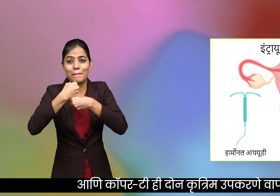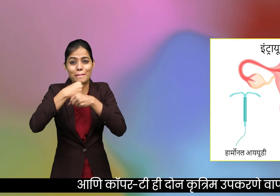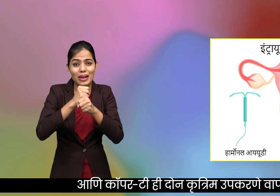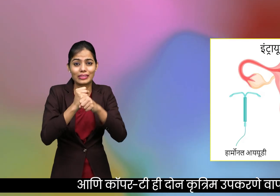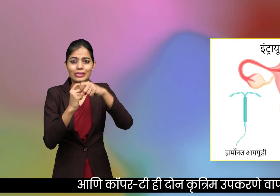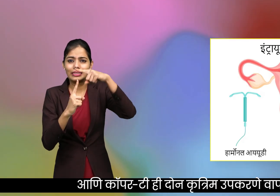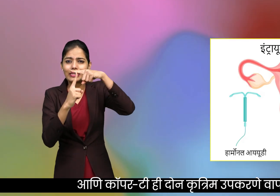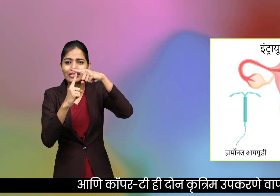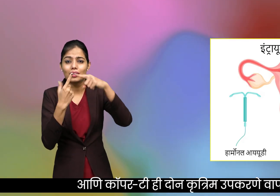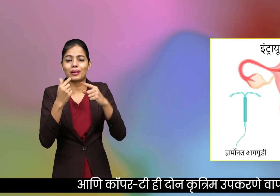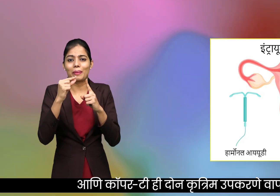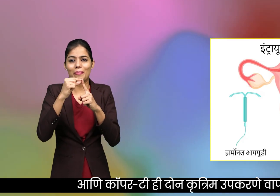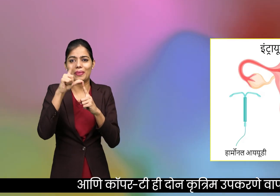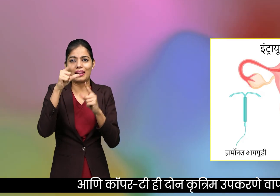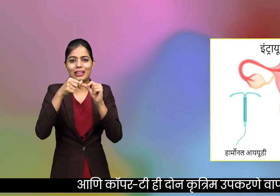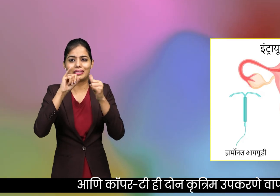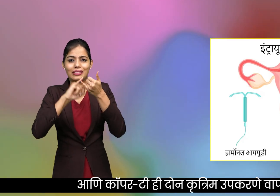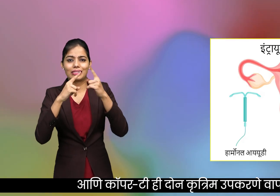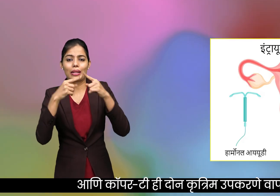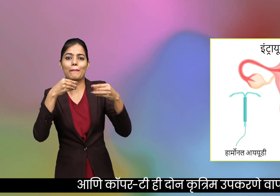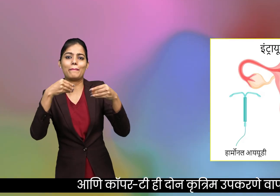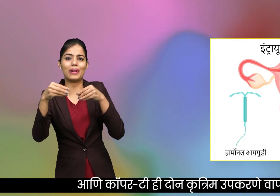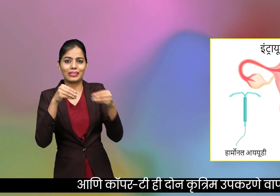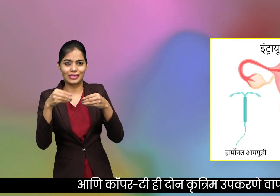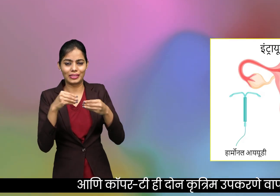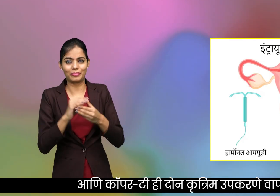कृत्रिम उपकरणे वापरली जातात.